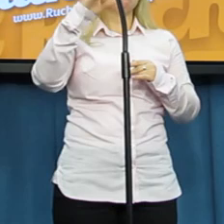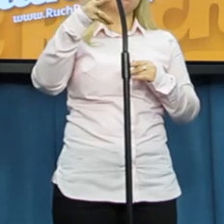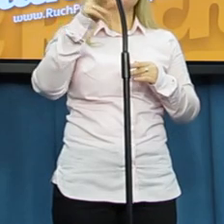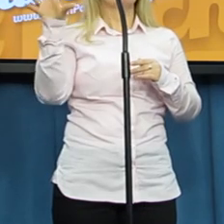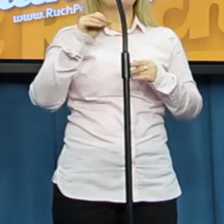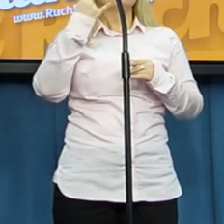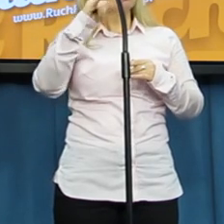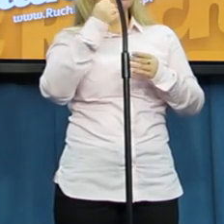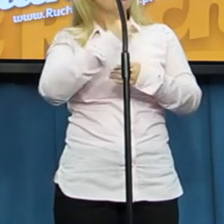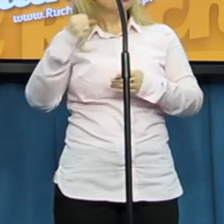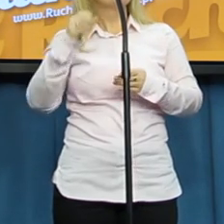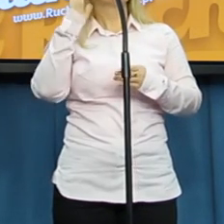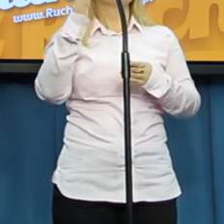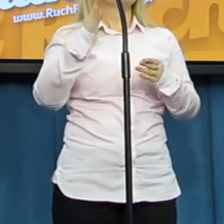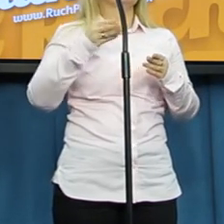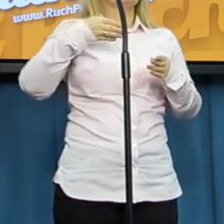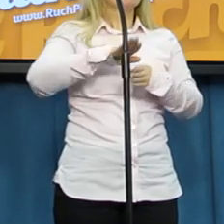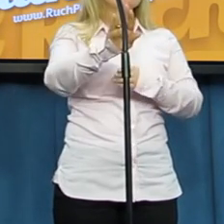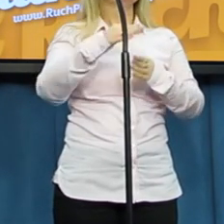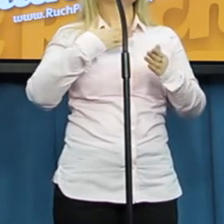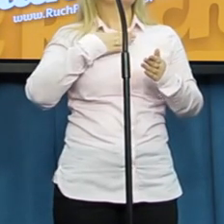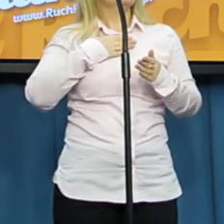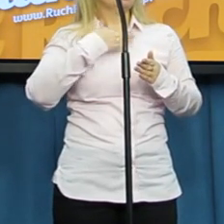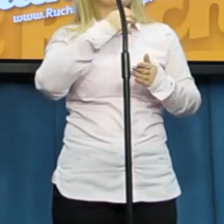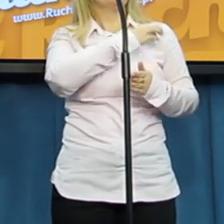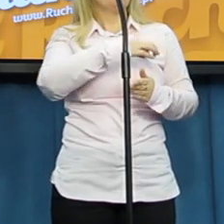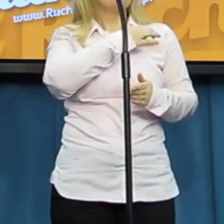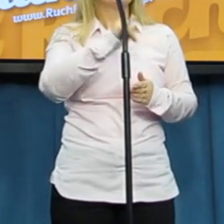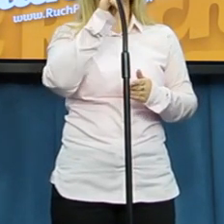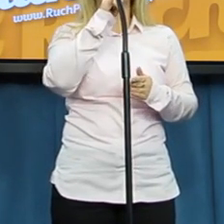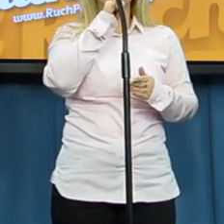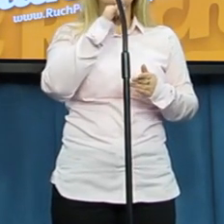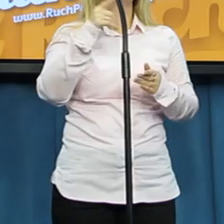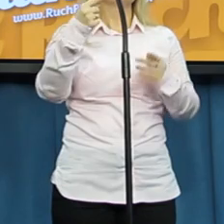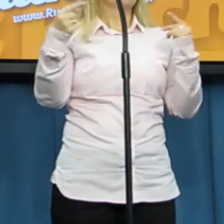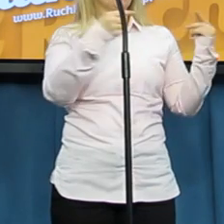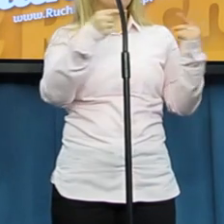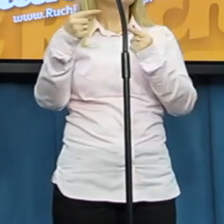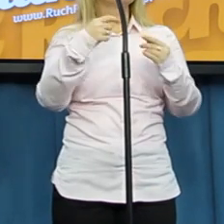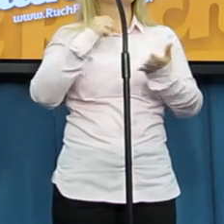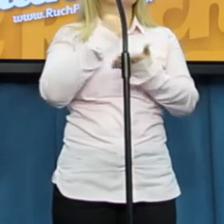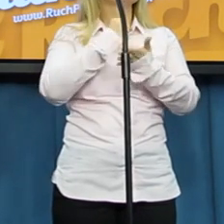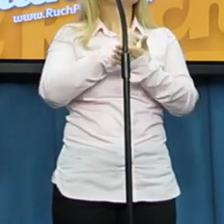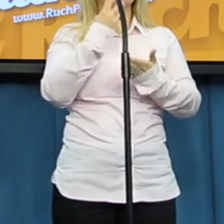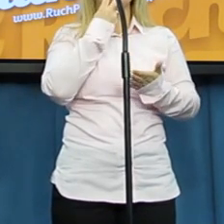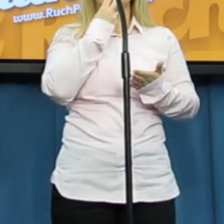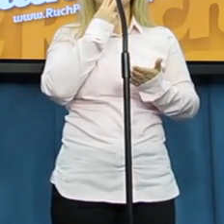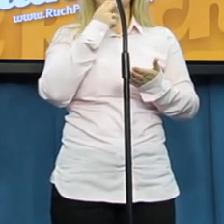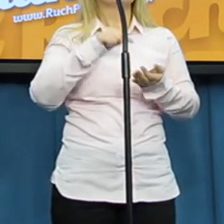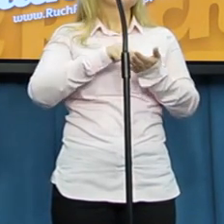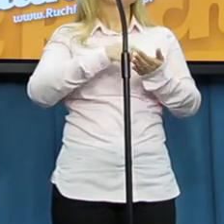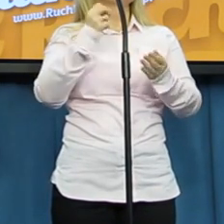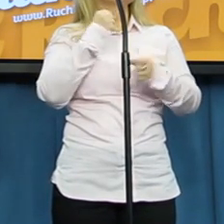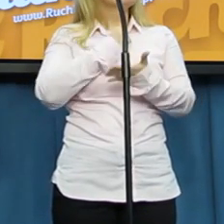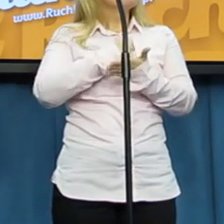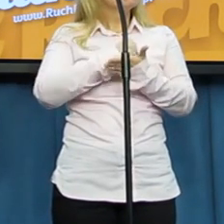Najdel będą reprezentowali nas w tych rozmowach dotyczących właśnie stanowiska w sprawach energetycznych. Sprawach, które mają jeden z